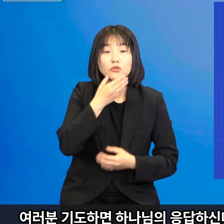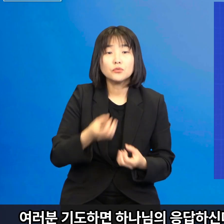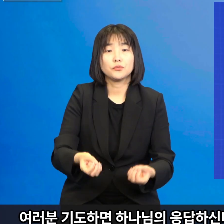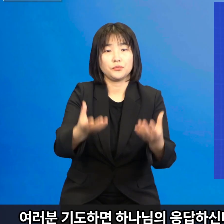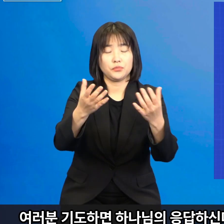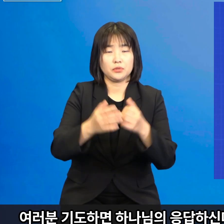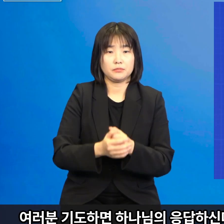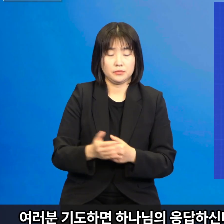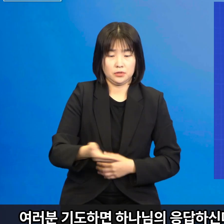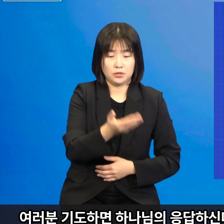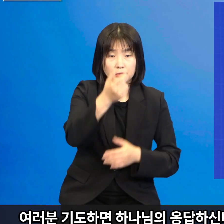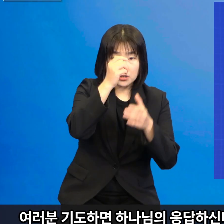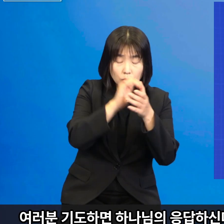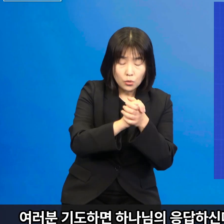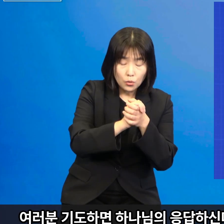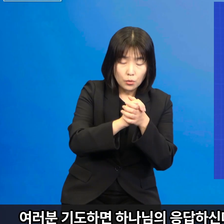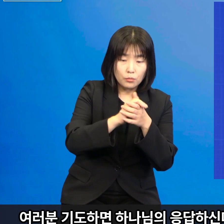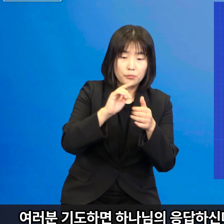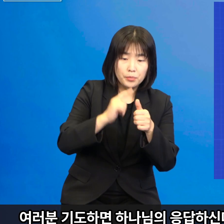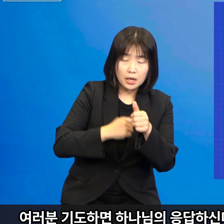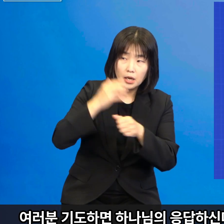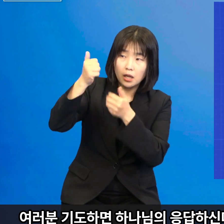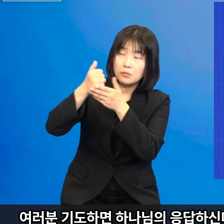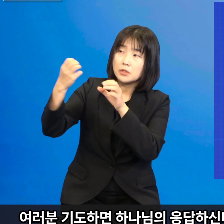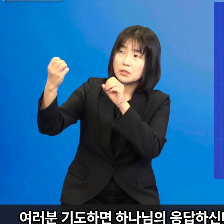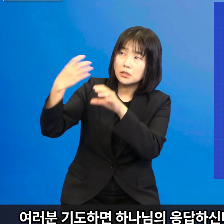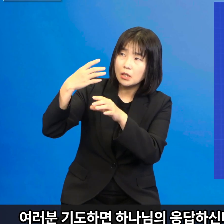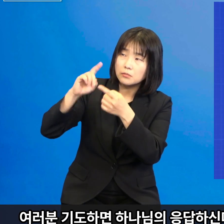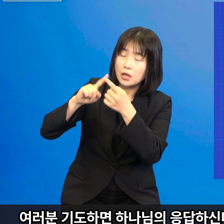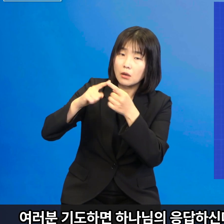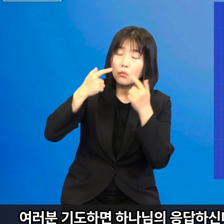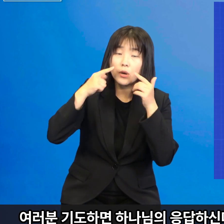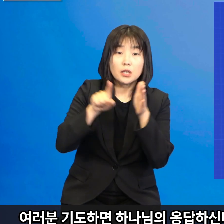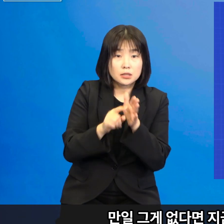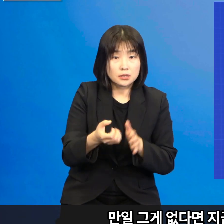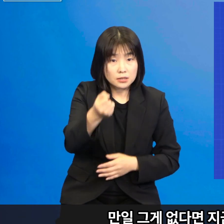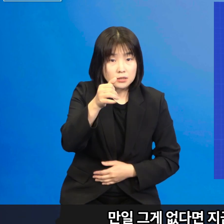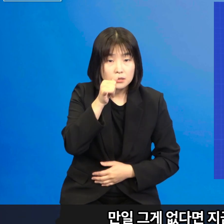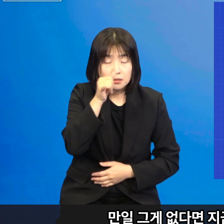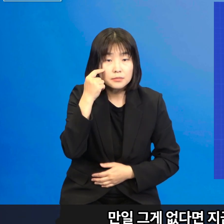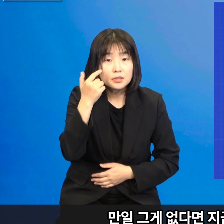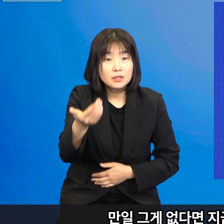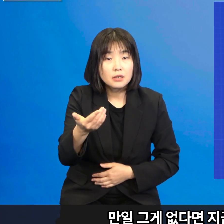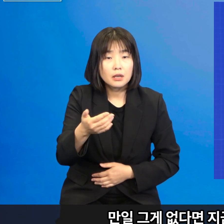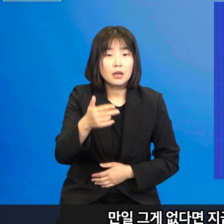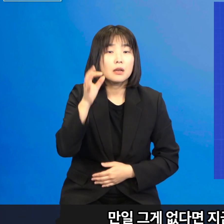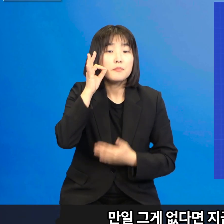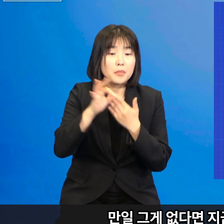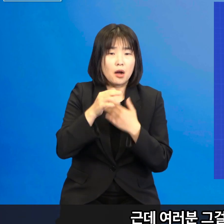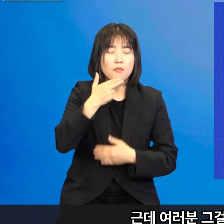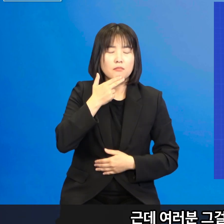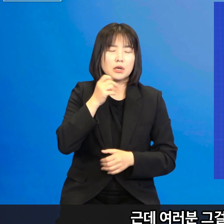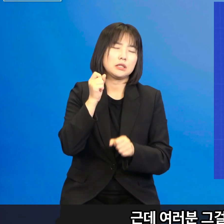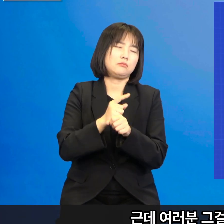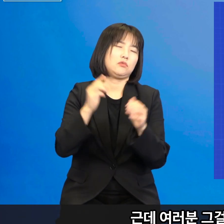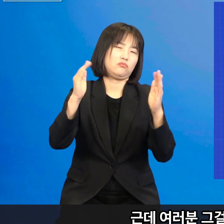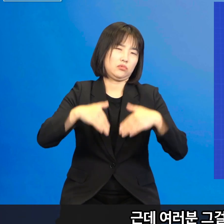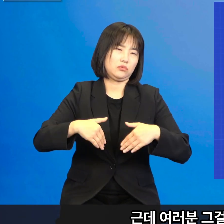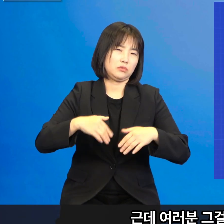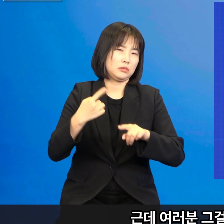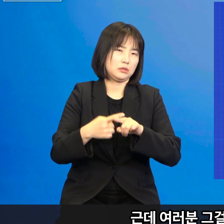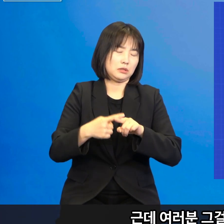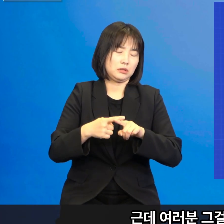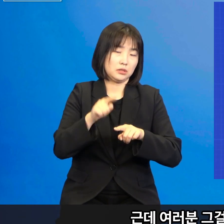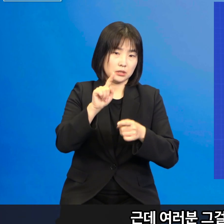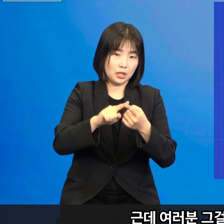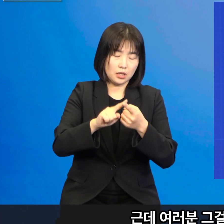여러분, 기도하면 하나님이 응답하신다는 여러분 그런 확신이 있으십니까? 만약 그게 없다면 지금 이미 무너져 있는 거예요. 근데 여러분 그걸